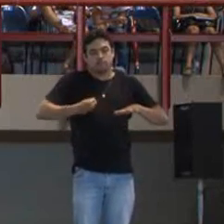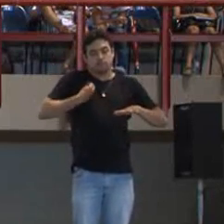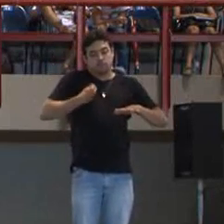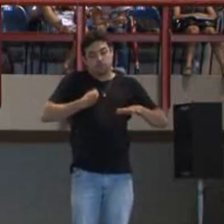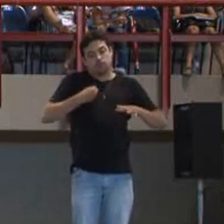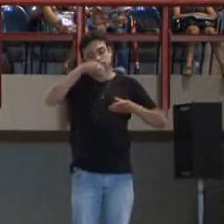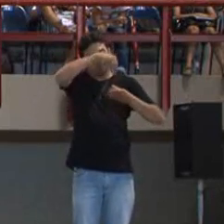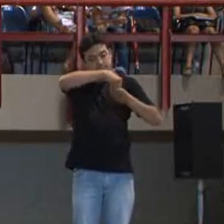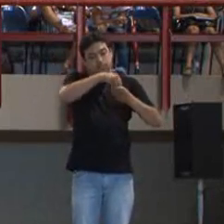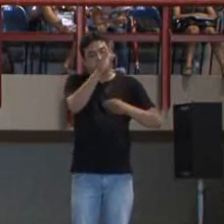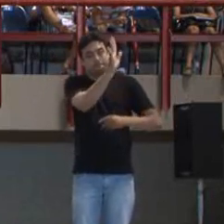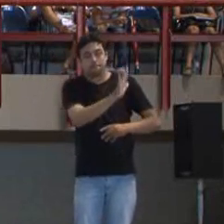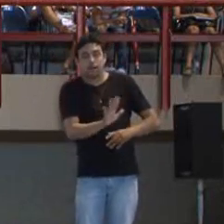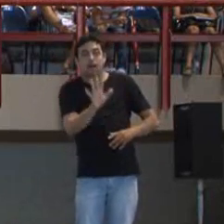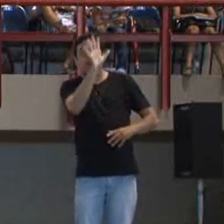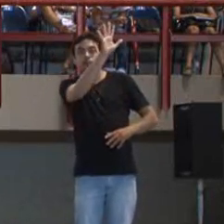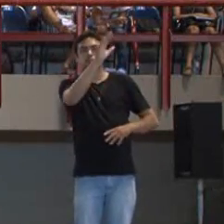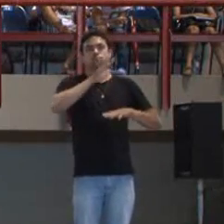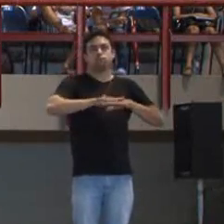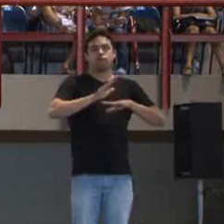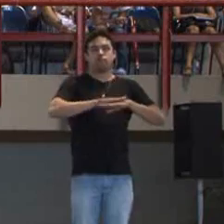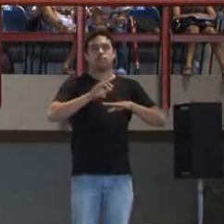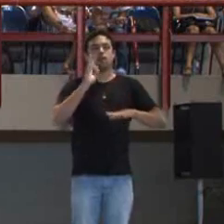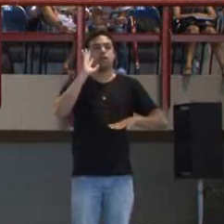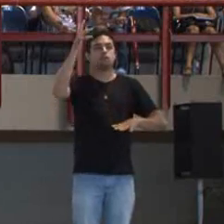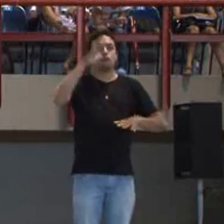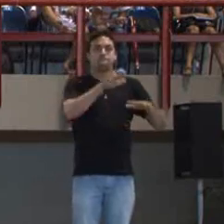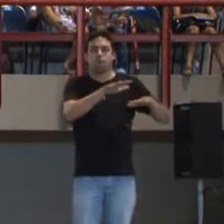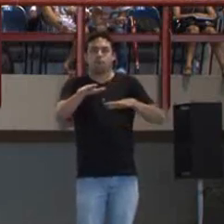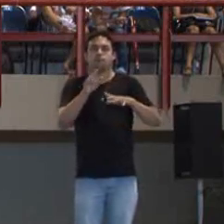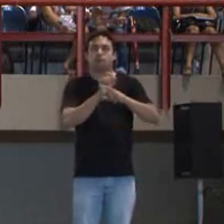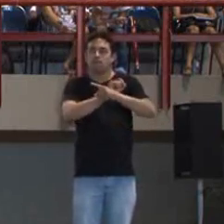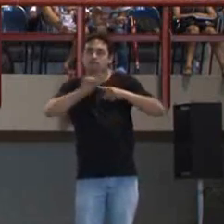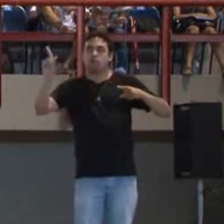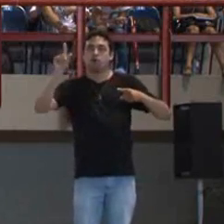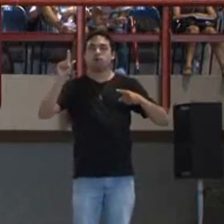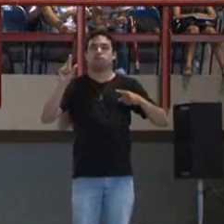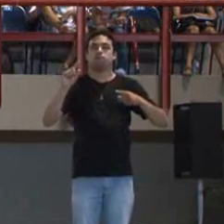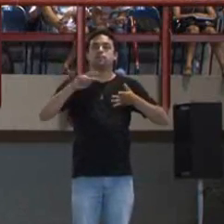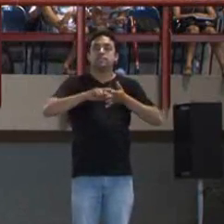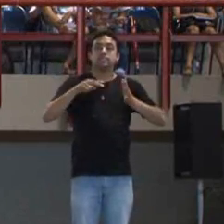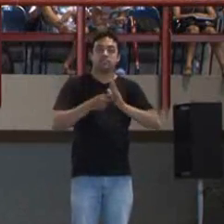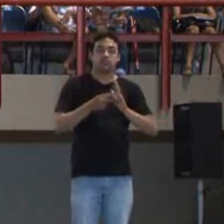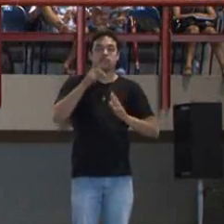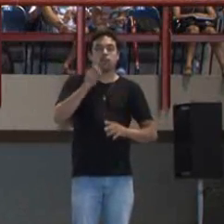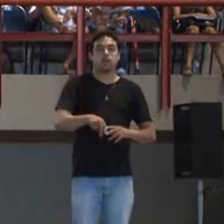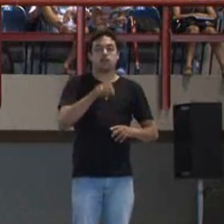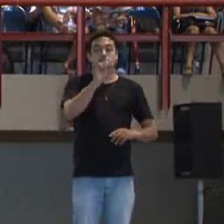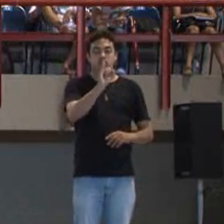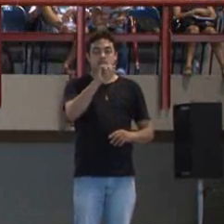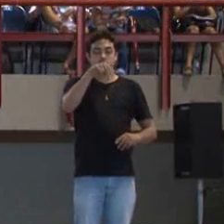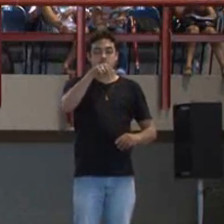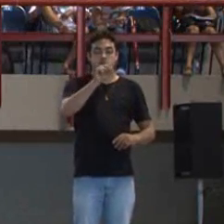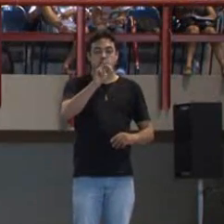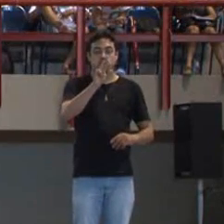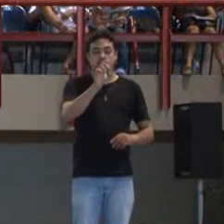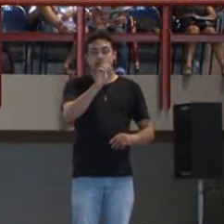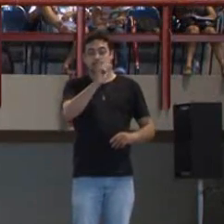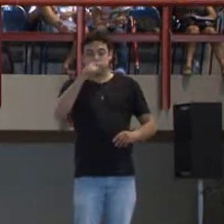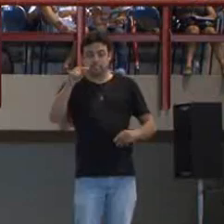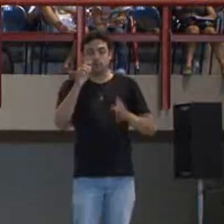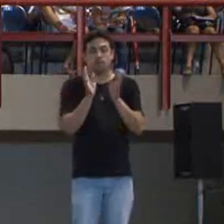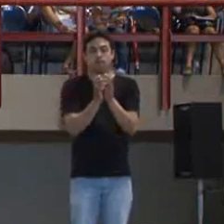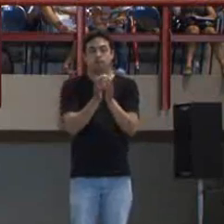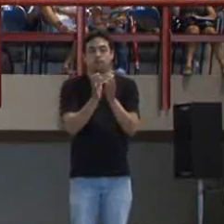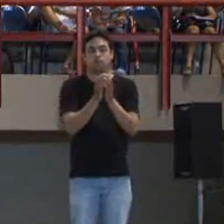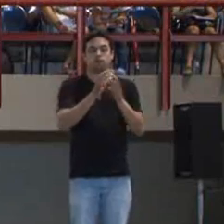do Brasil, tá, que fizeram esse movimento, que é a chamada insurreição